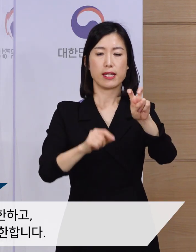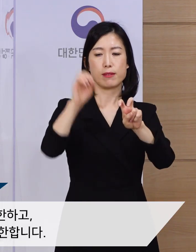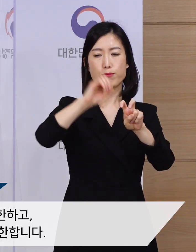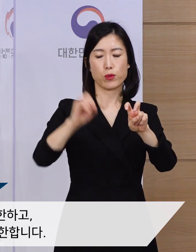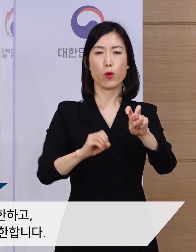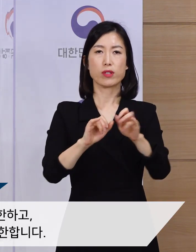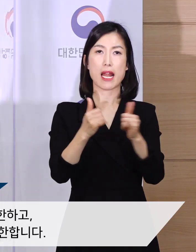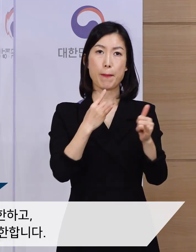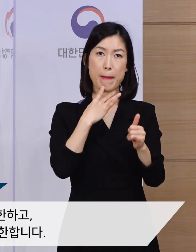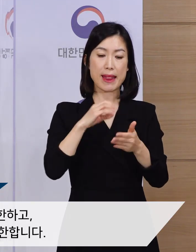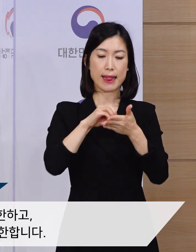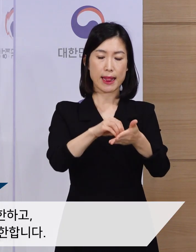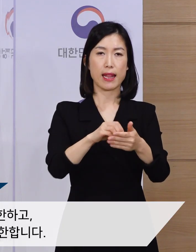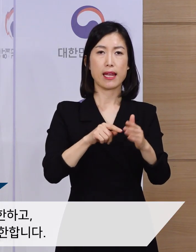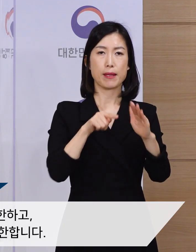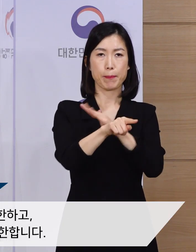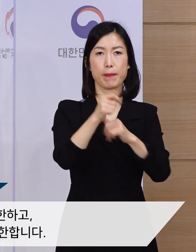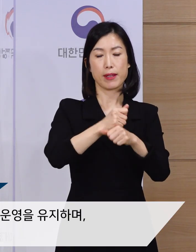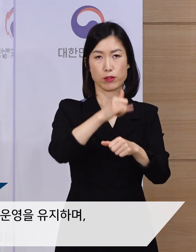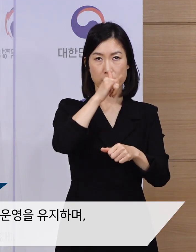20% 수준으로 제한합니다.